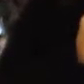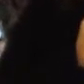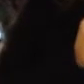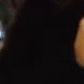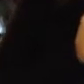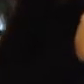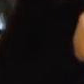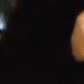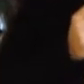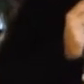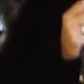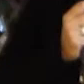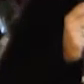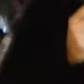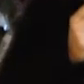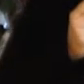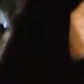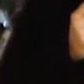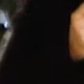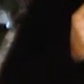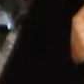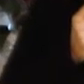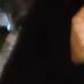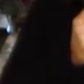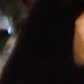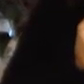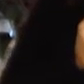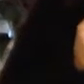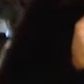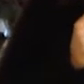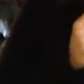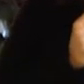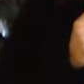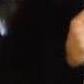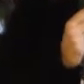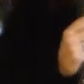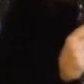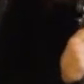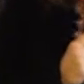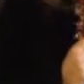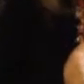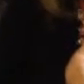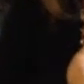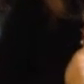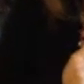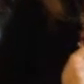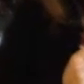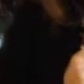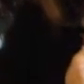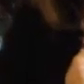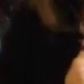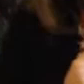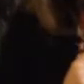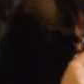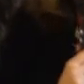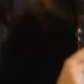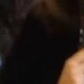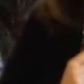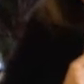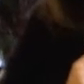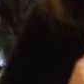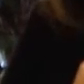Vamos a escuchar algunas palabras, unas gratas palabras. Yo voy a invitar a la licenciada